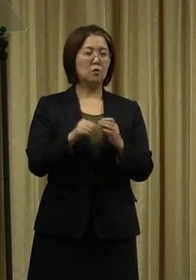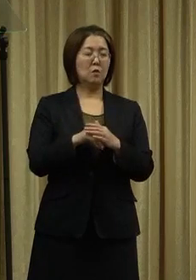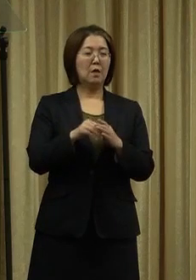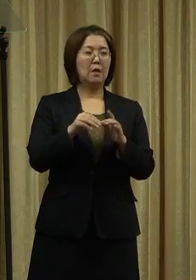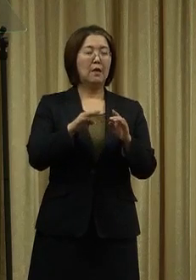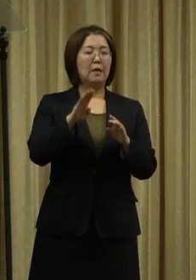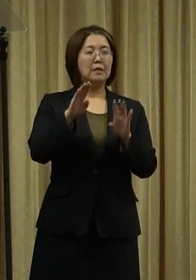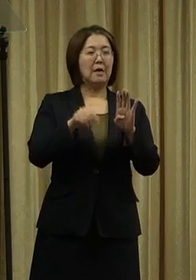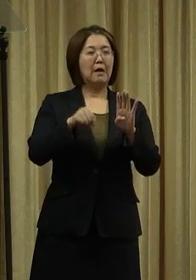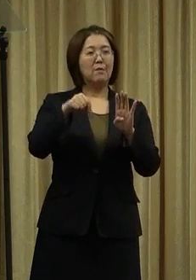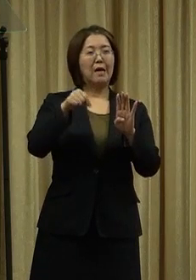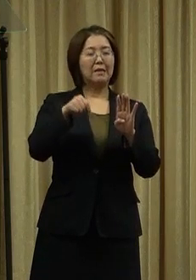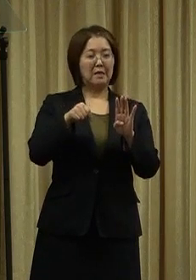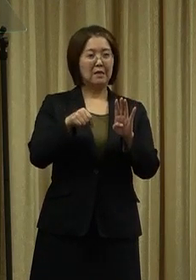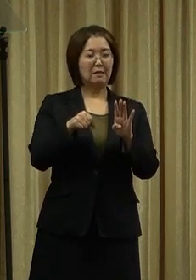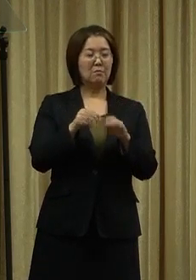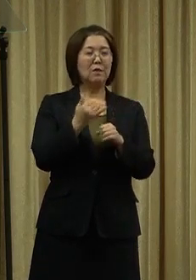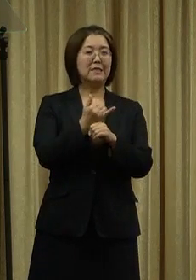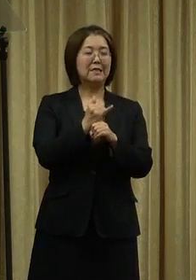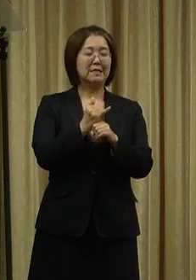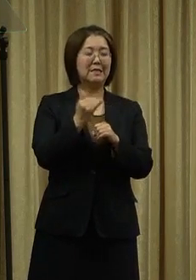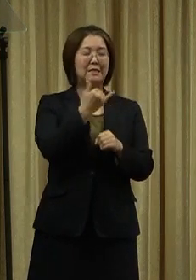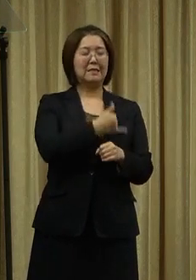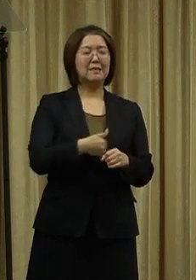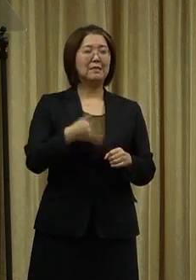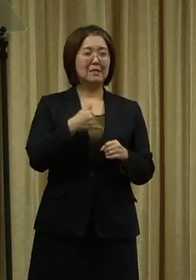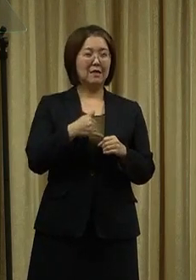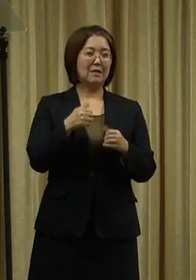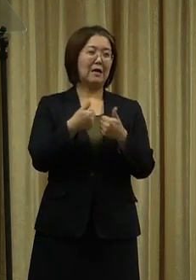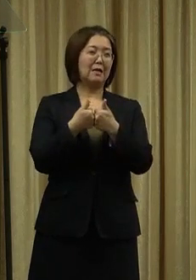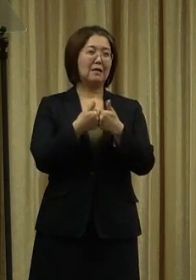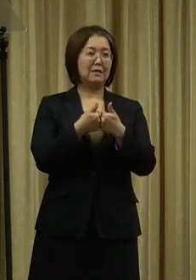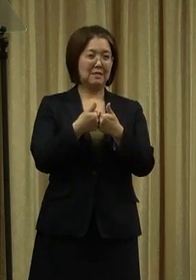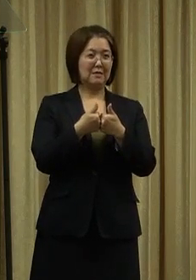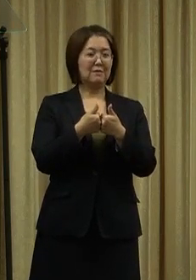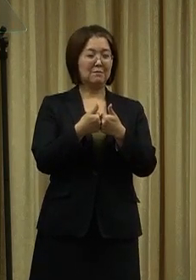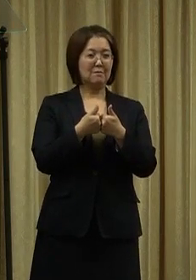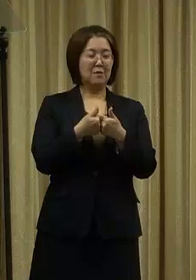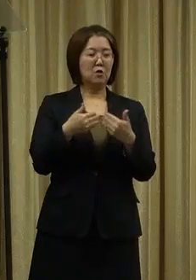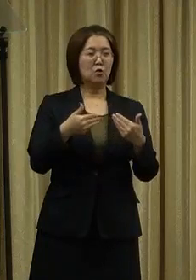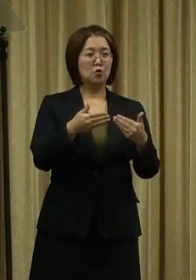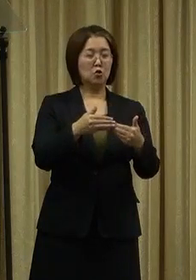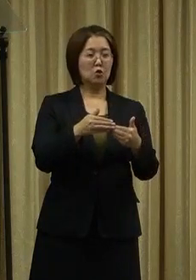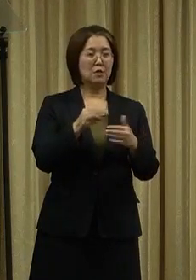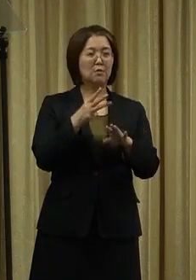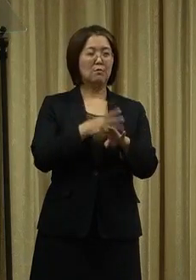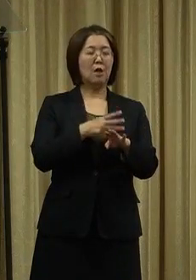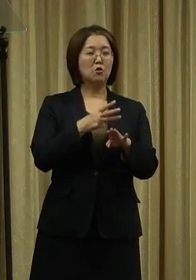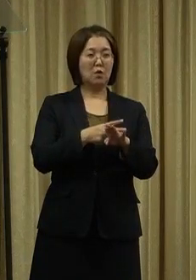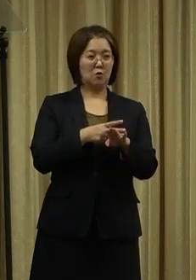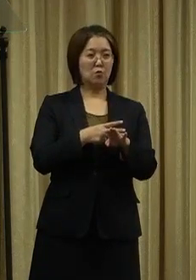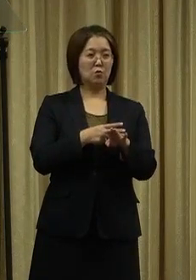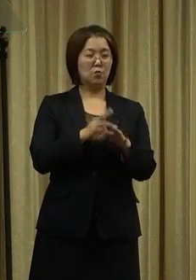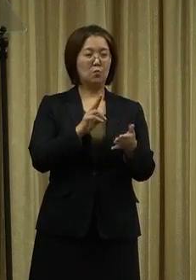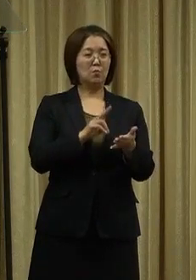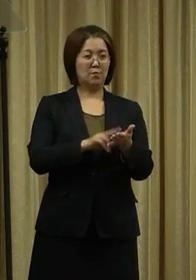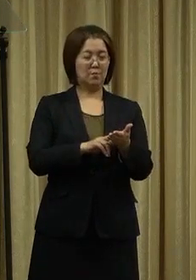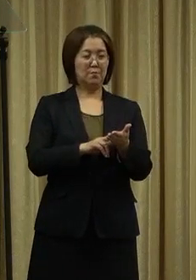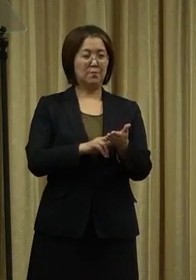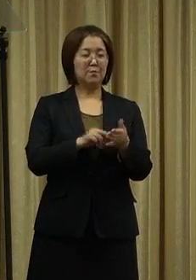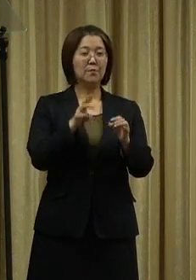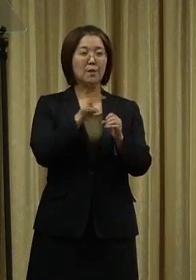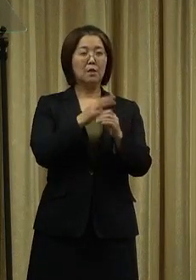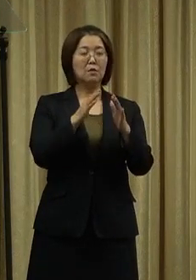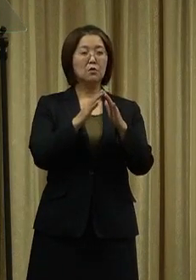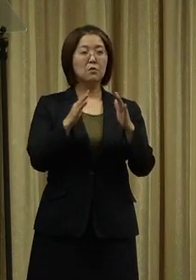ネージャー向けに人生会議、ACP、促進マニュアルを作成するとともに、研修会を